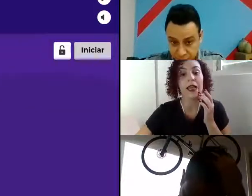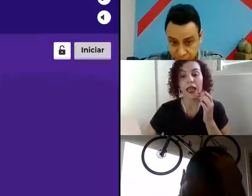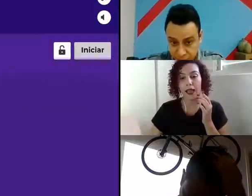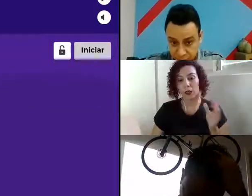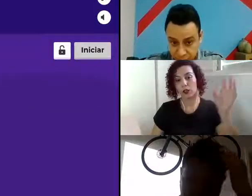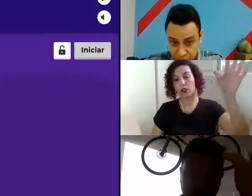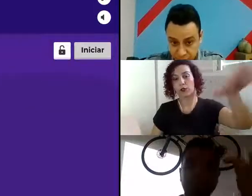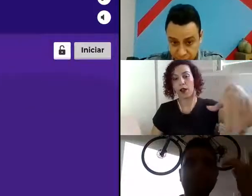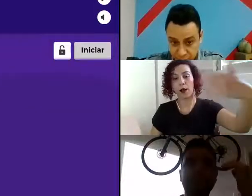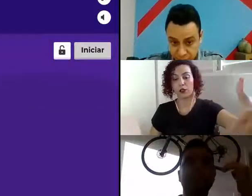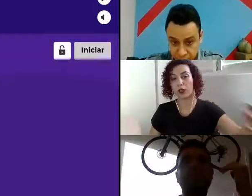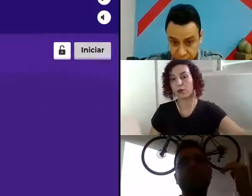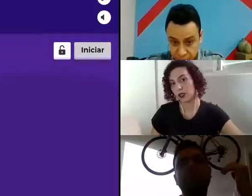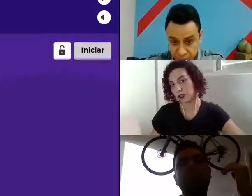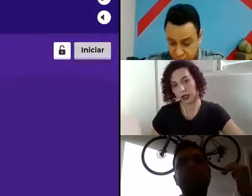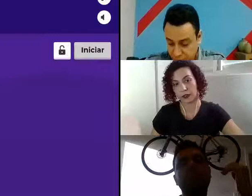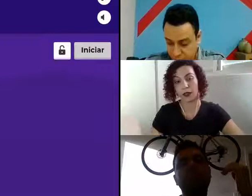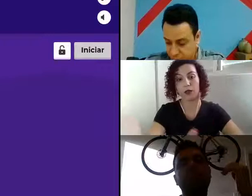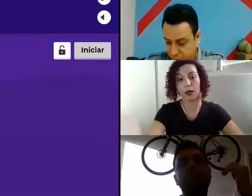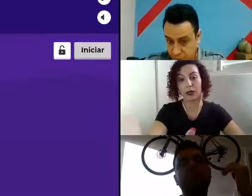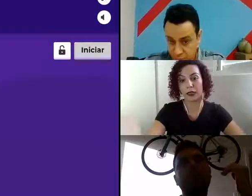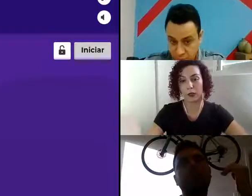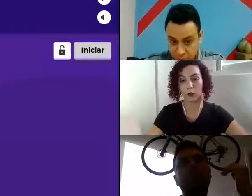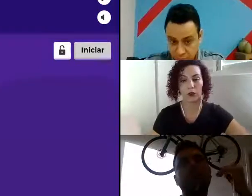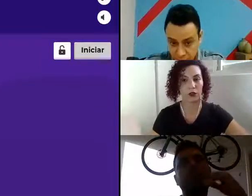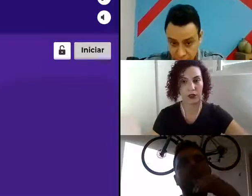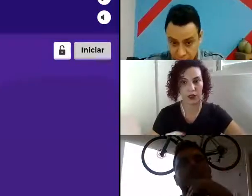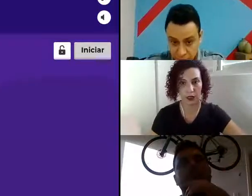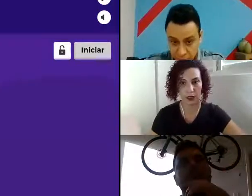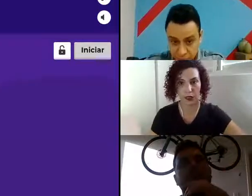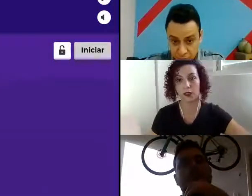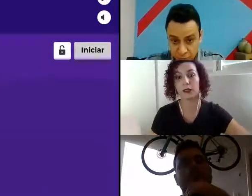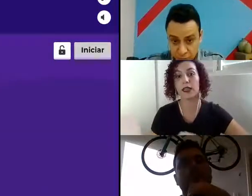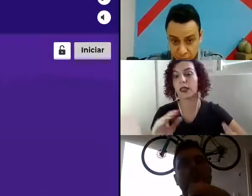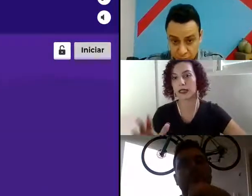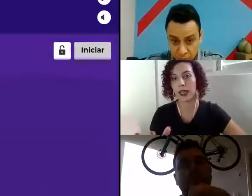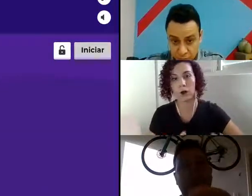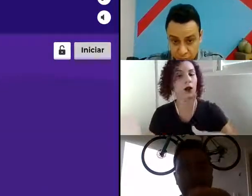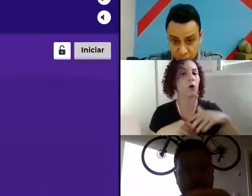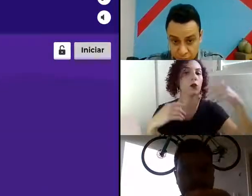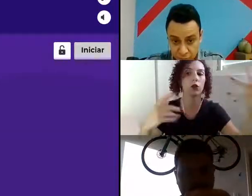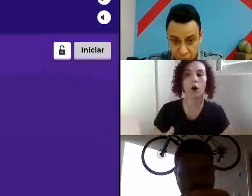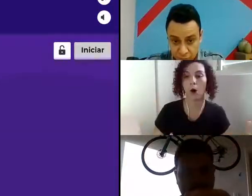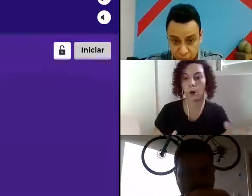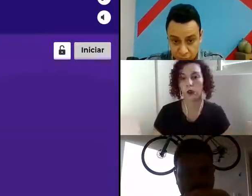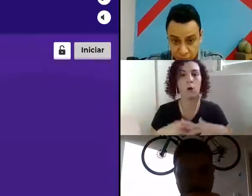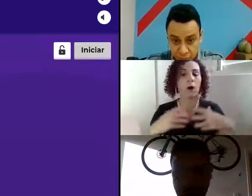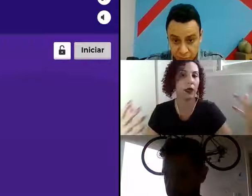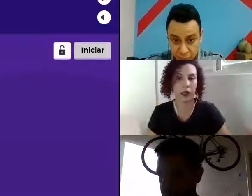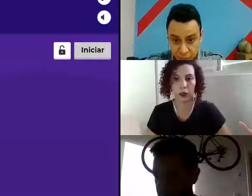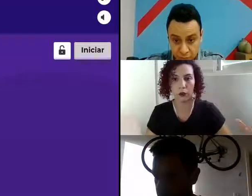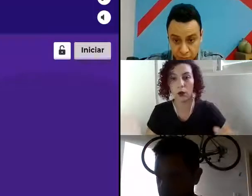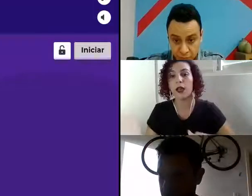tá? E aí, gente, à medida que vocês forem entrando, vai aparecer o nome de vocês aqui. Se quiser colocar um outro nome, só